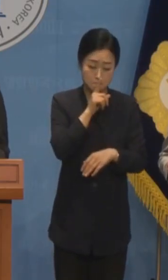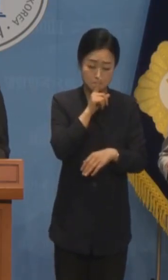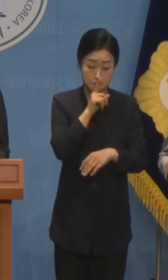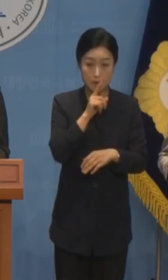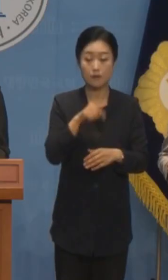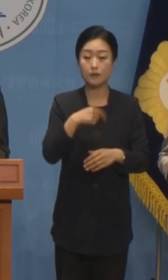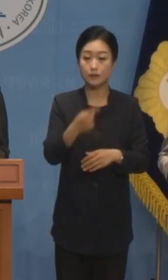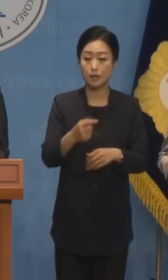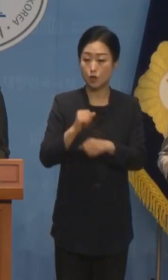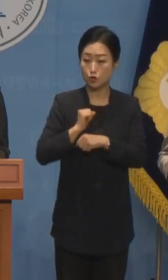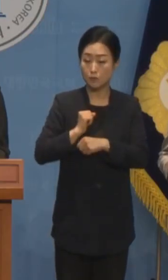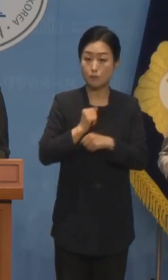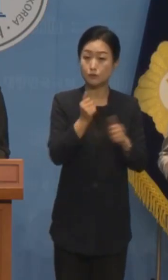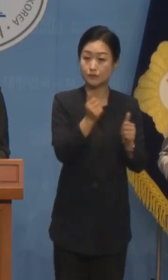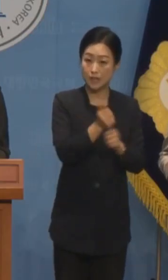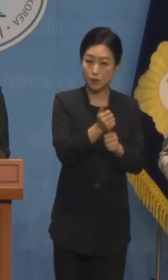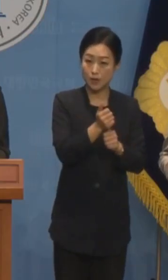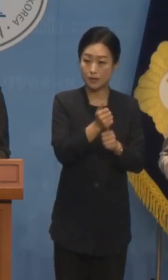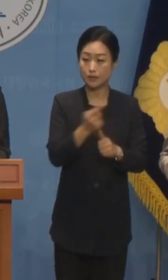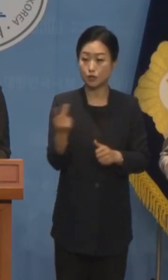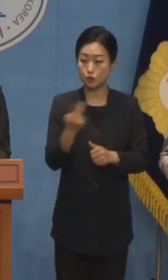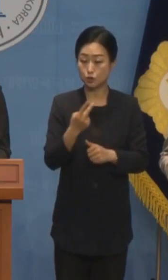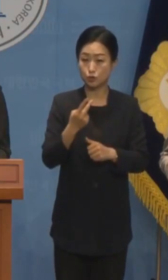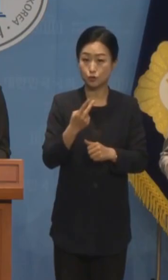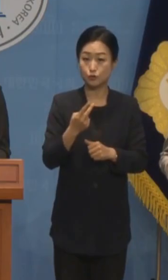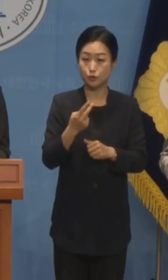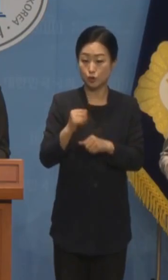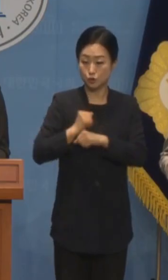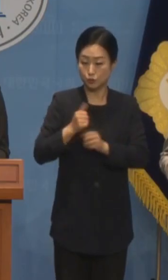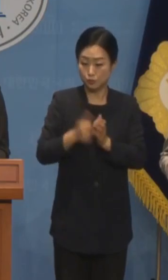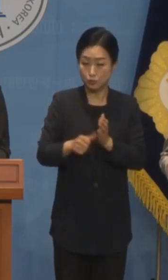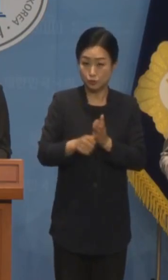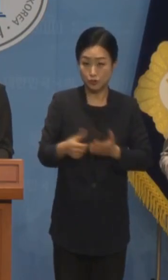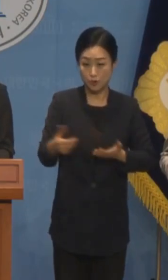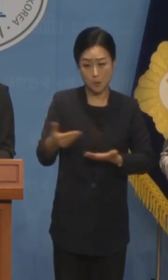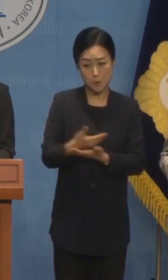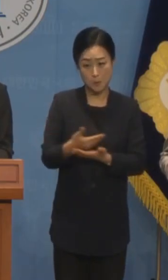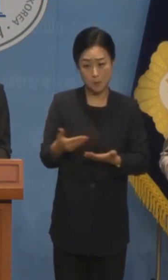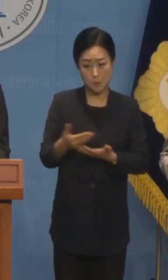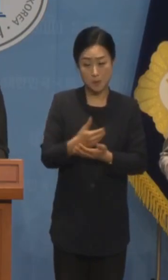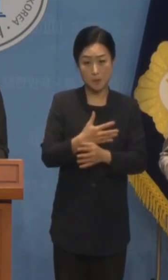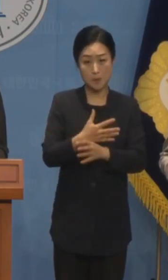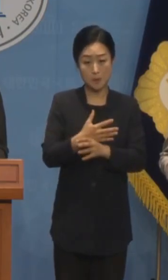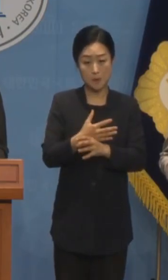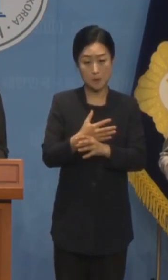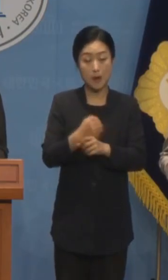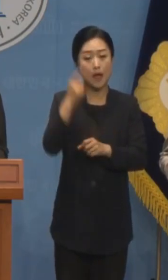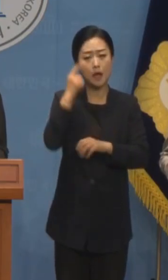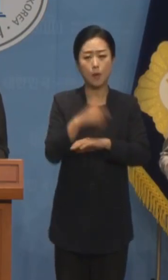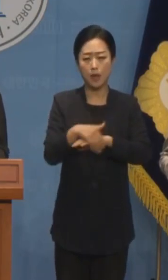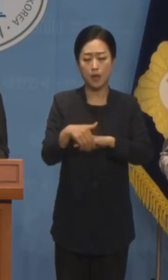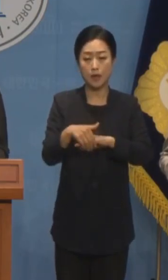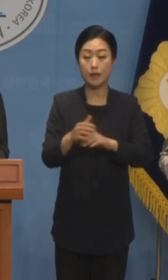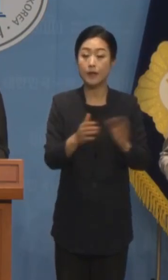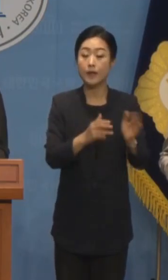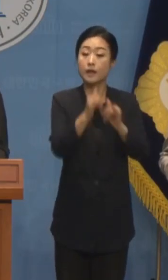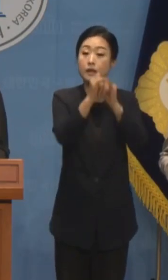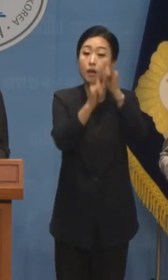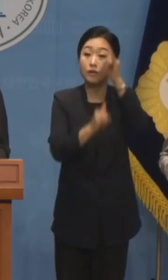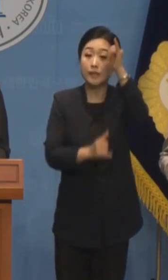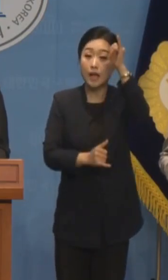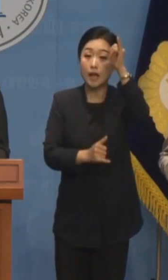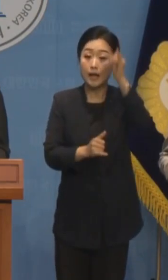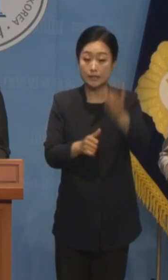차관이 한일 상호 군수 지원 협정에 공식적으로 거론하고 있습니다. 결국 역사 지우기의